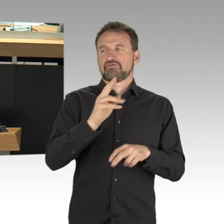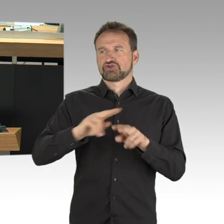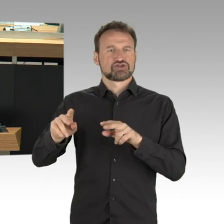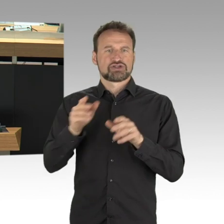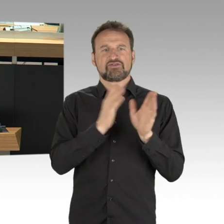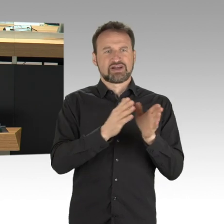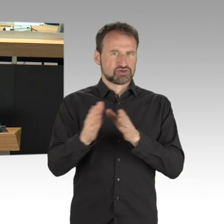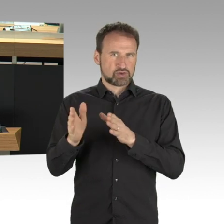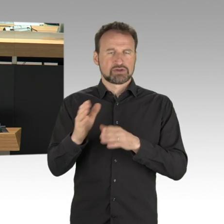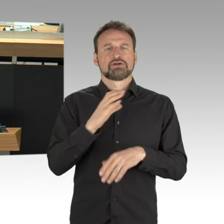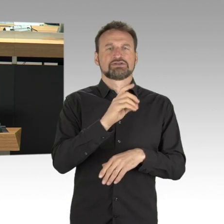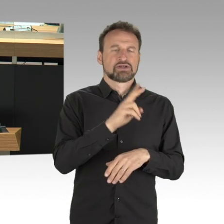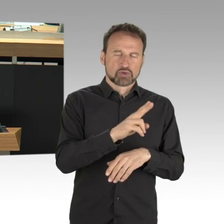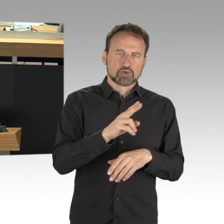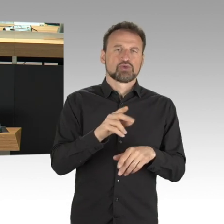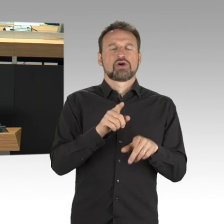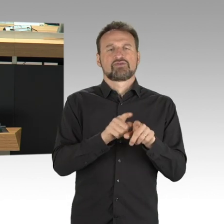FDP, Grüne, Linke und SPD.